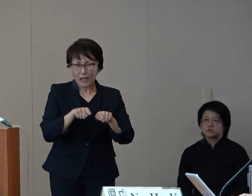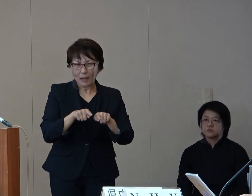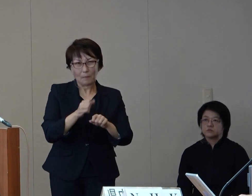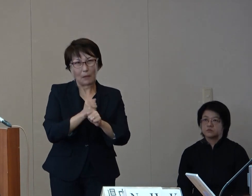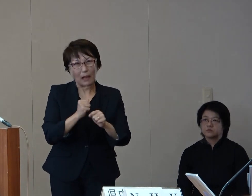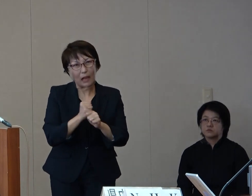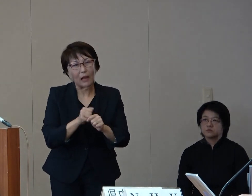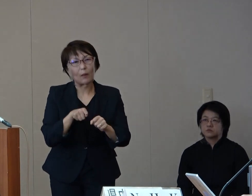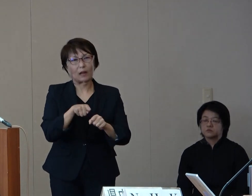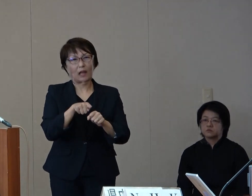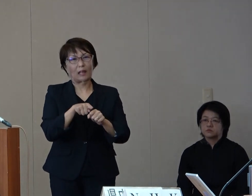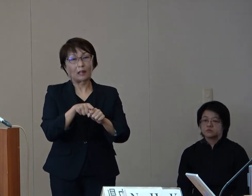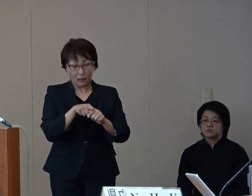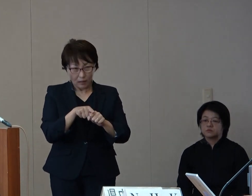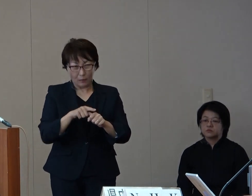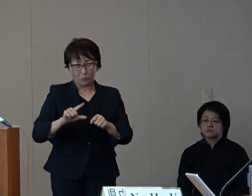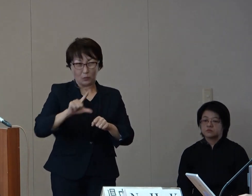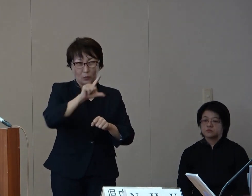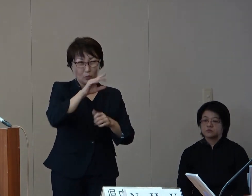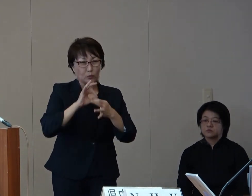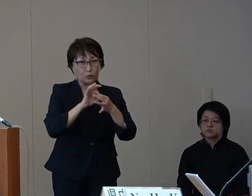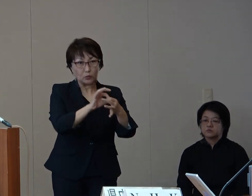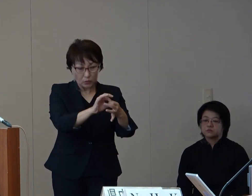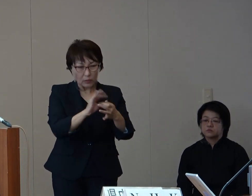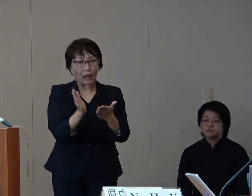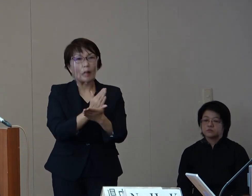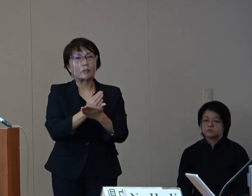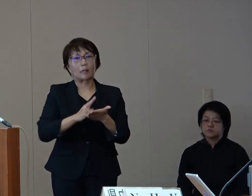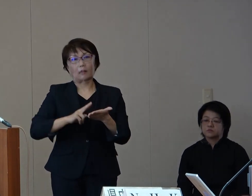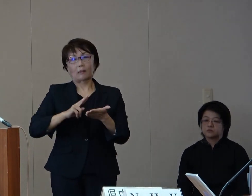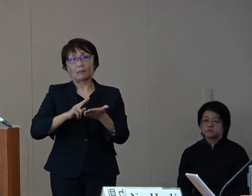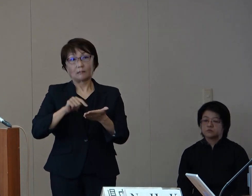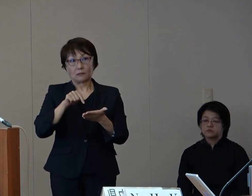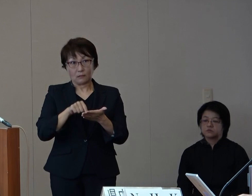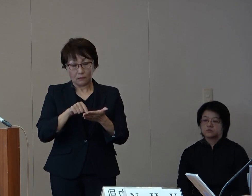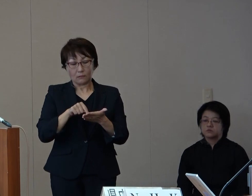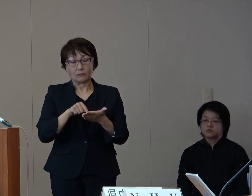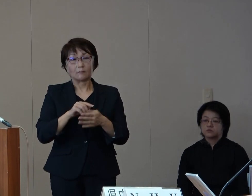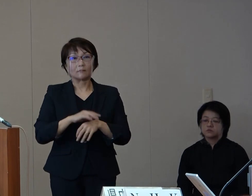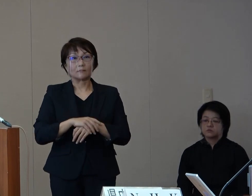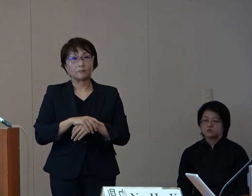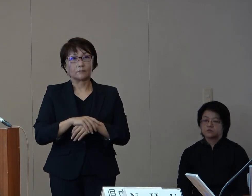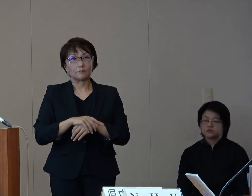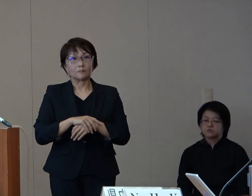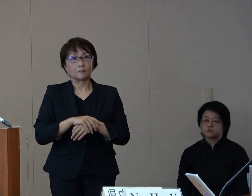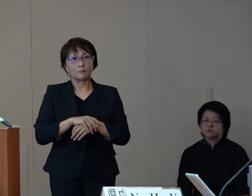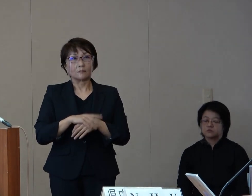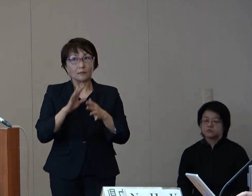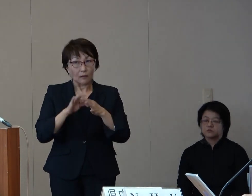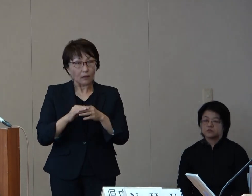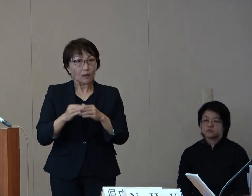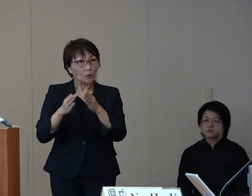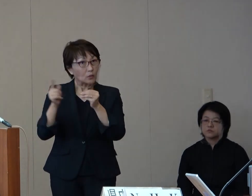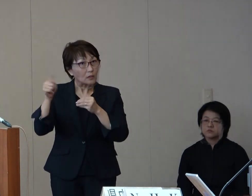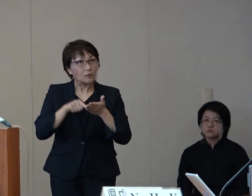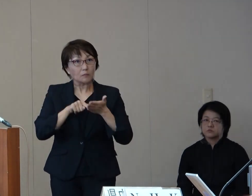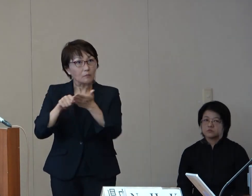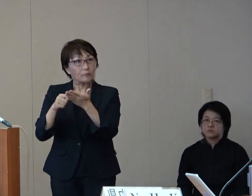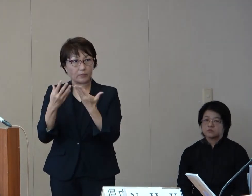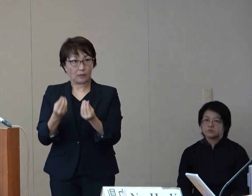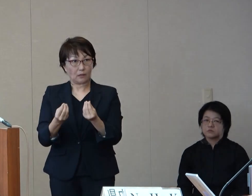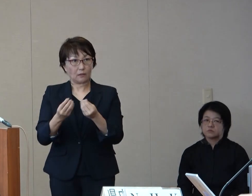いう状況がもう話せるということになるやるそれはです